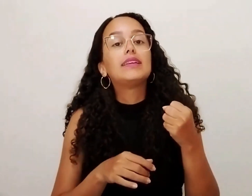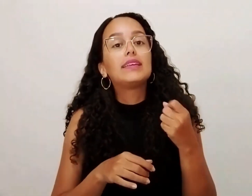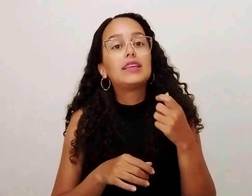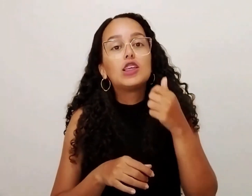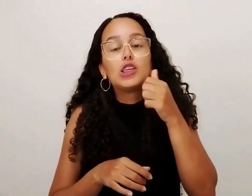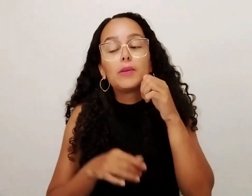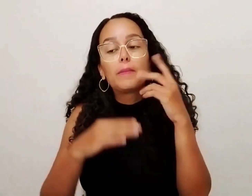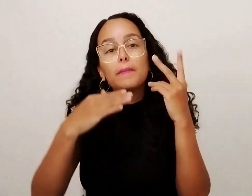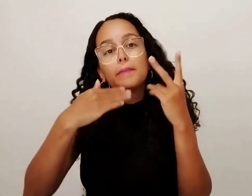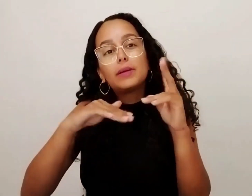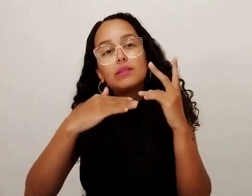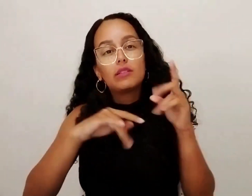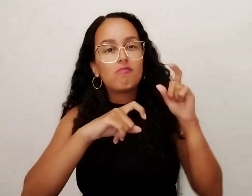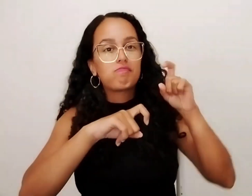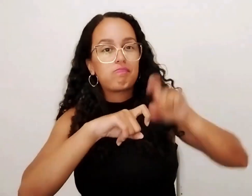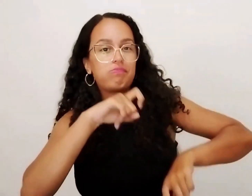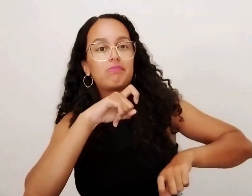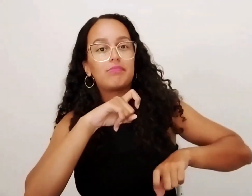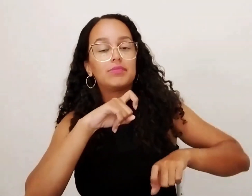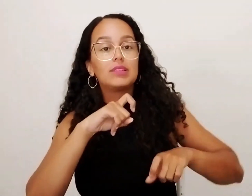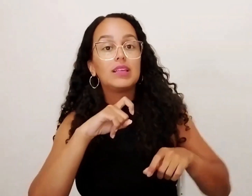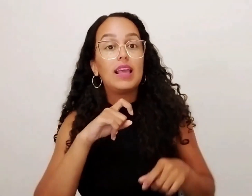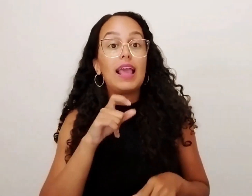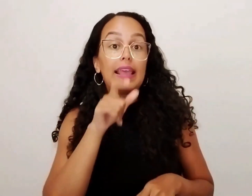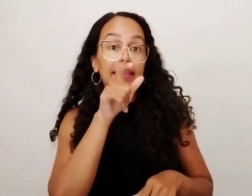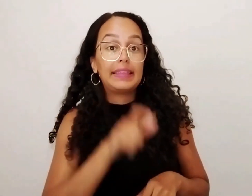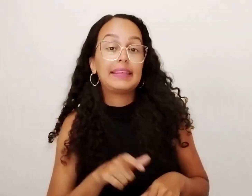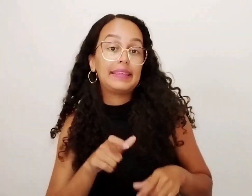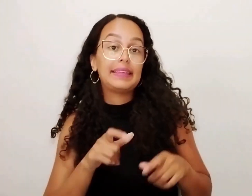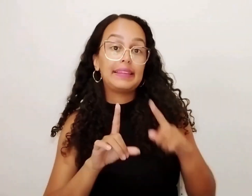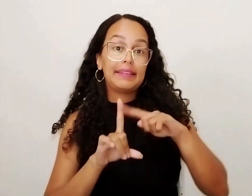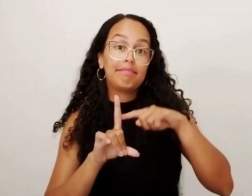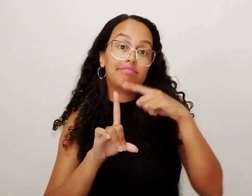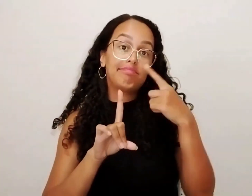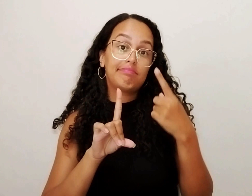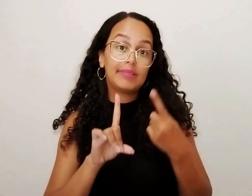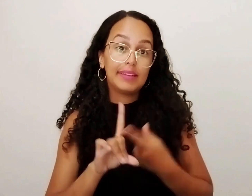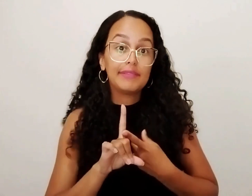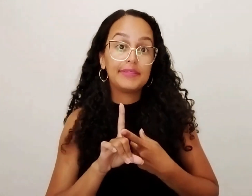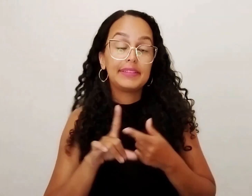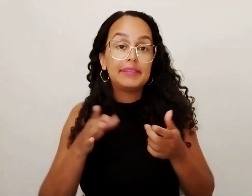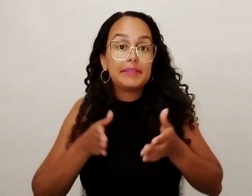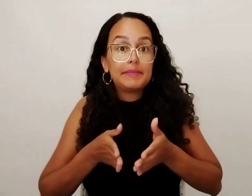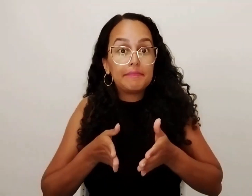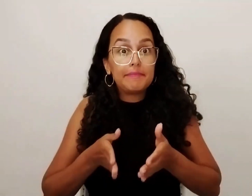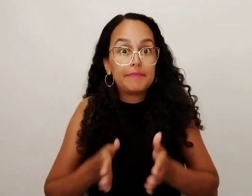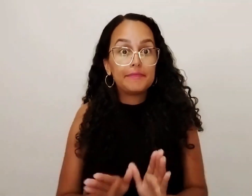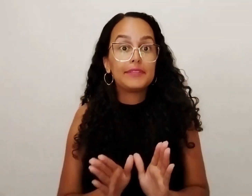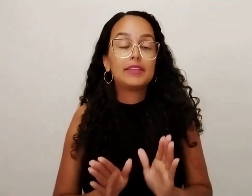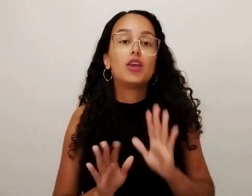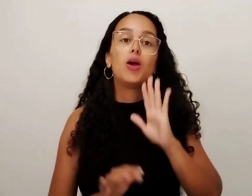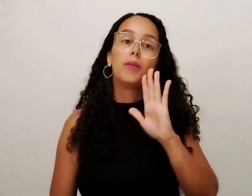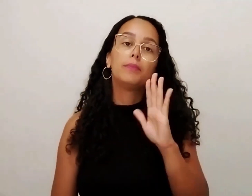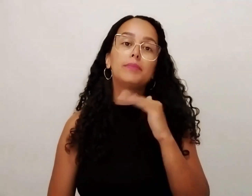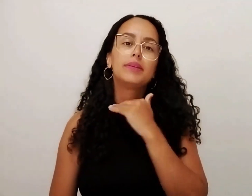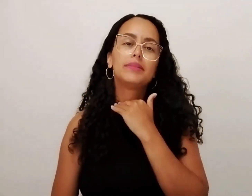morre envenenado ao mamar no mesmo peito que uma cobra havia mamado. Si fica